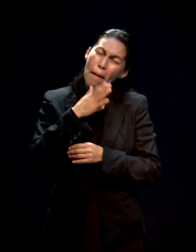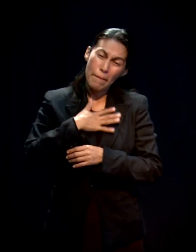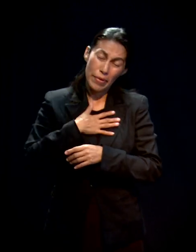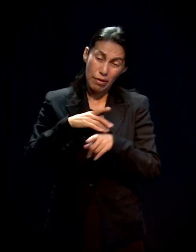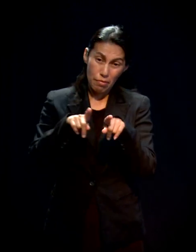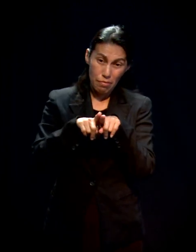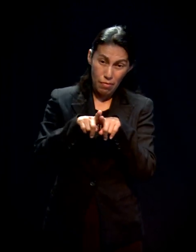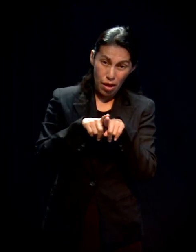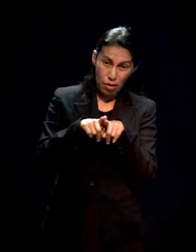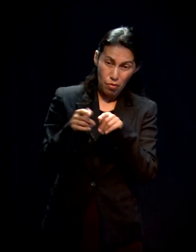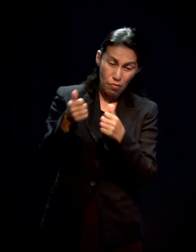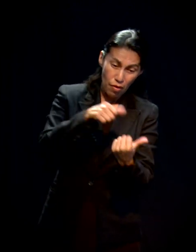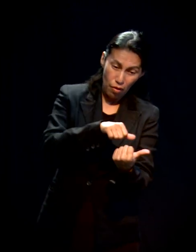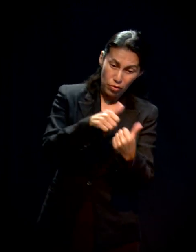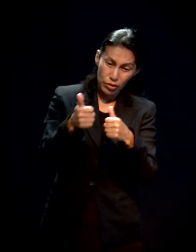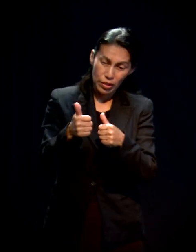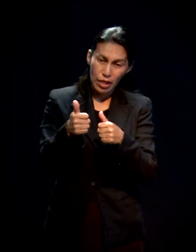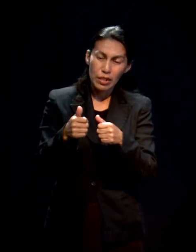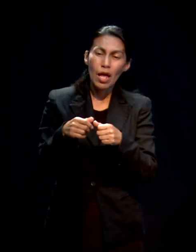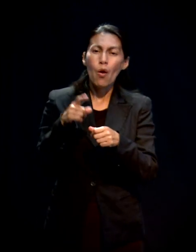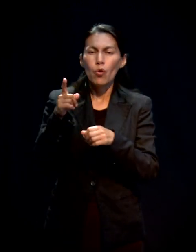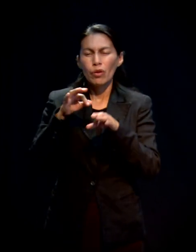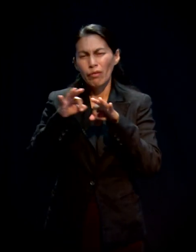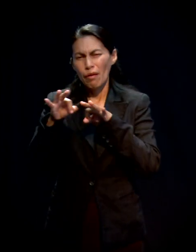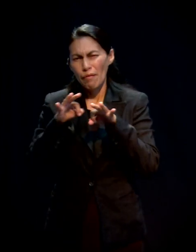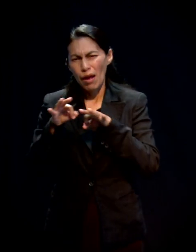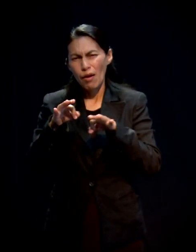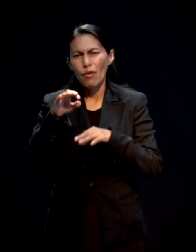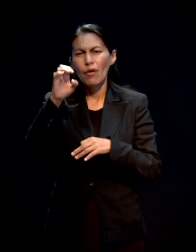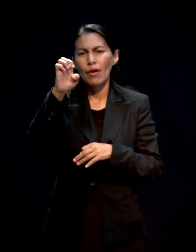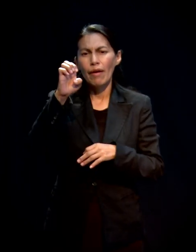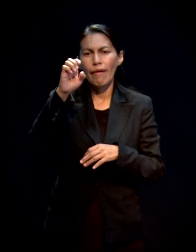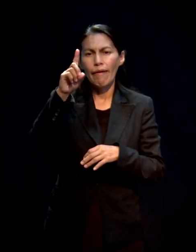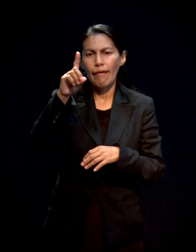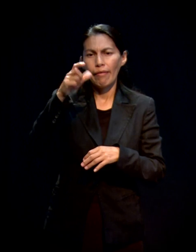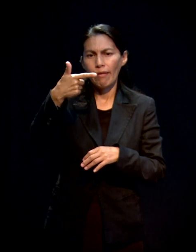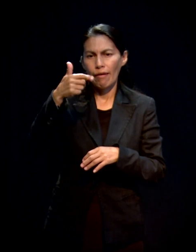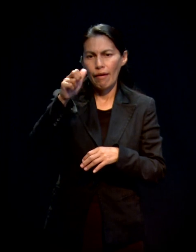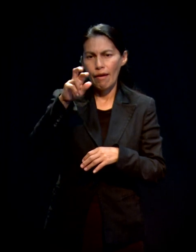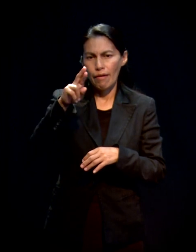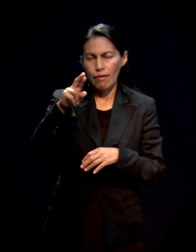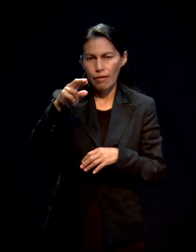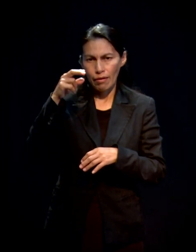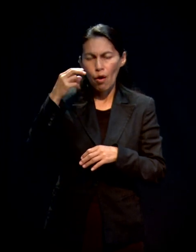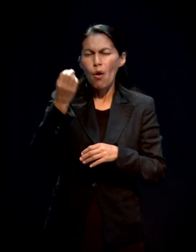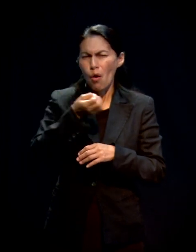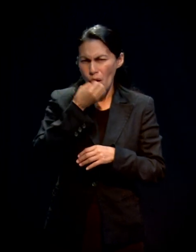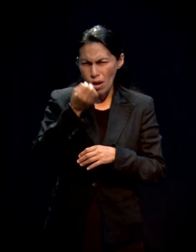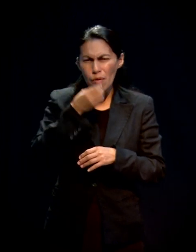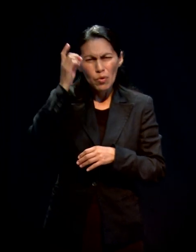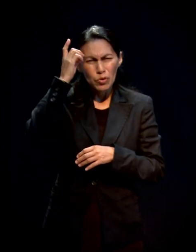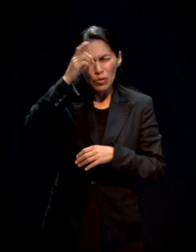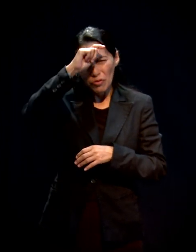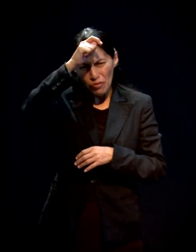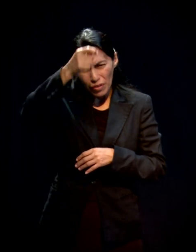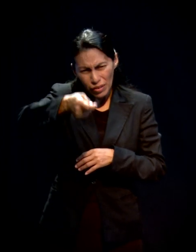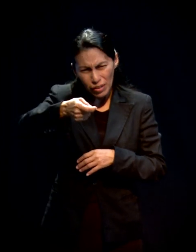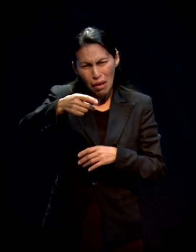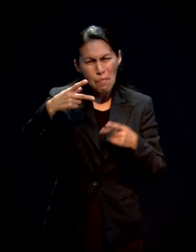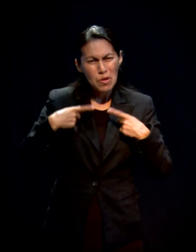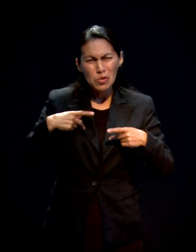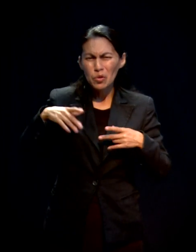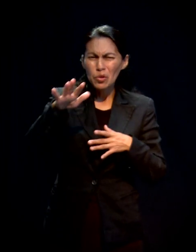empleo su nombre es édgar vamos a estar hablando por édgar que dios bendiga a todos los que ven este